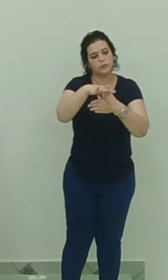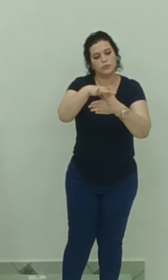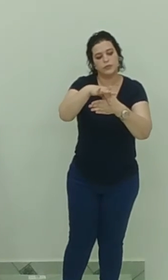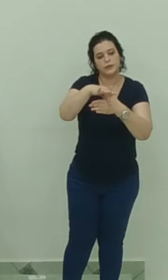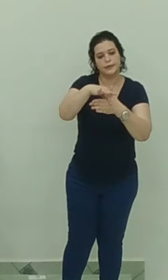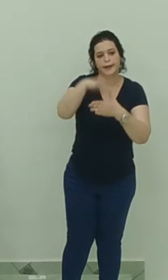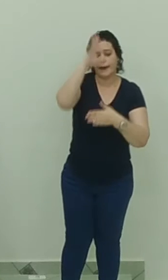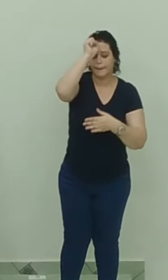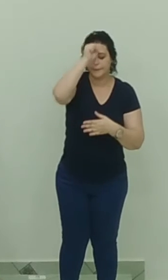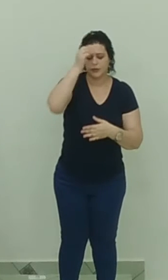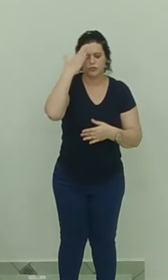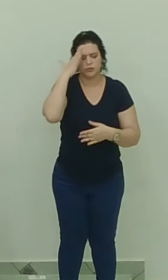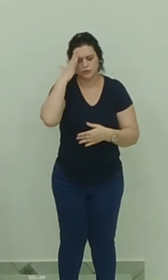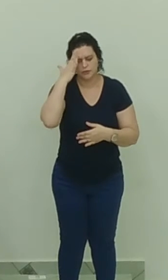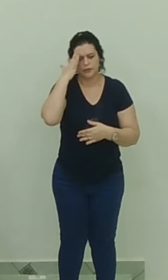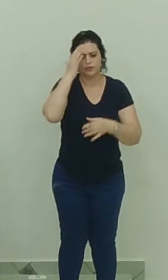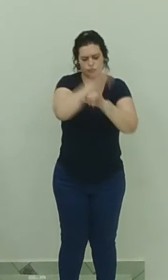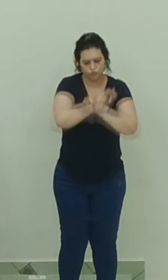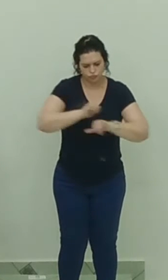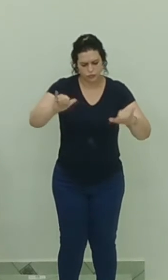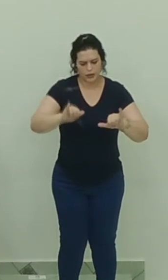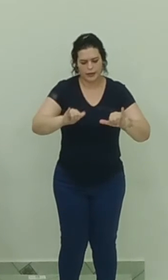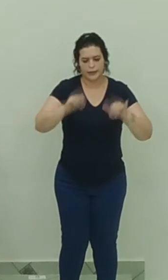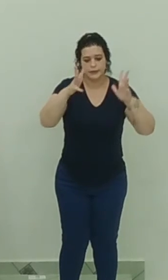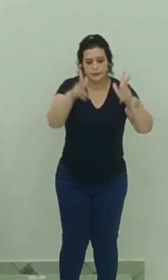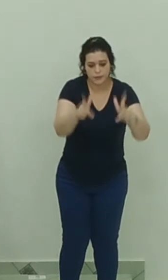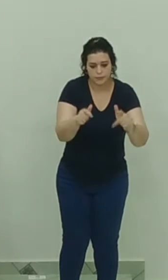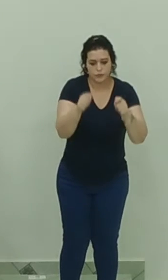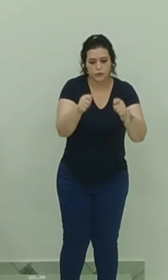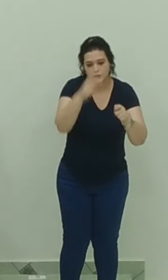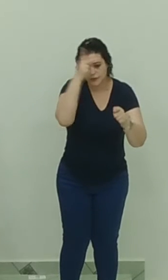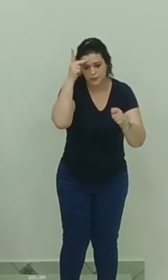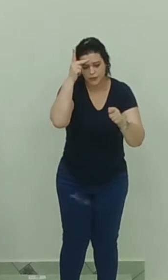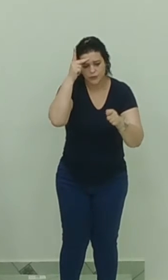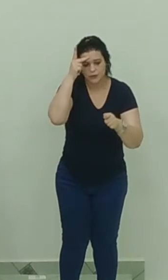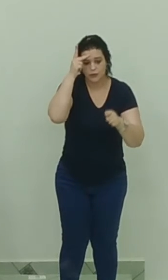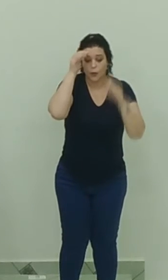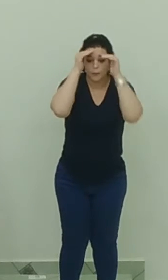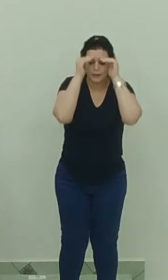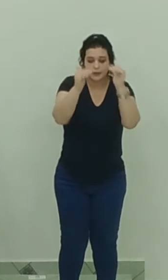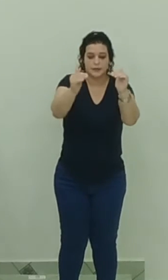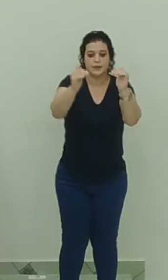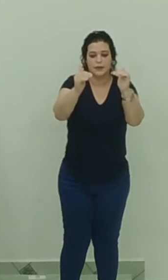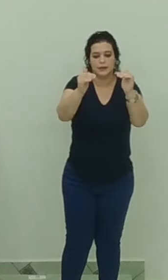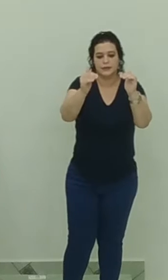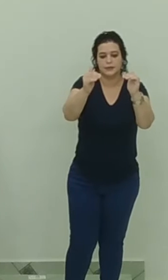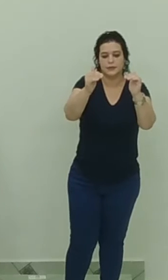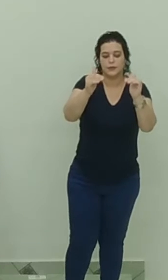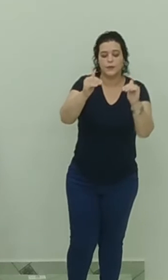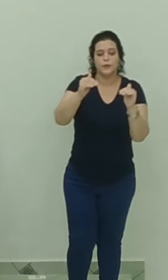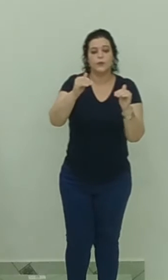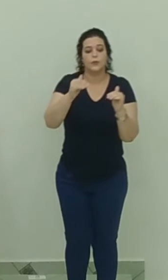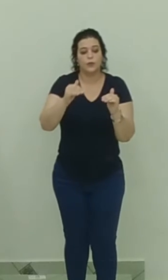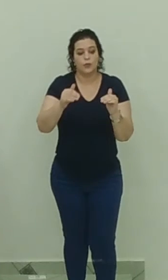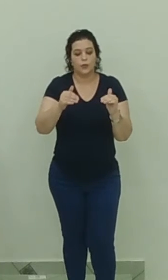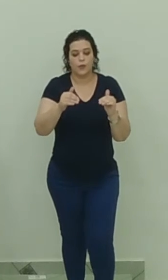santidade, porque tem integridade, porque é servo de Deus, espera-se que há um povo que também vai ouvir e